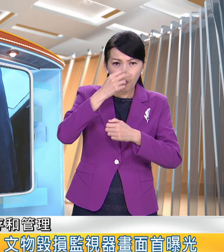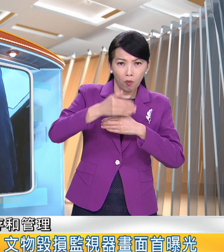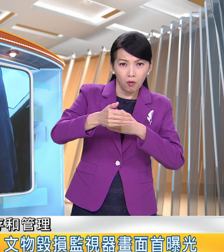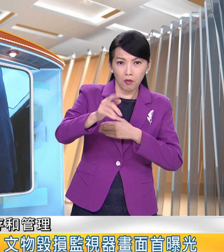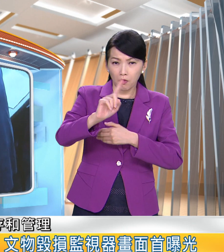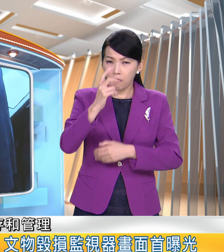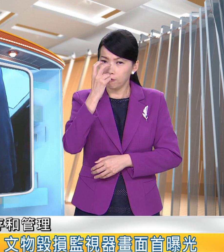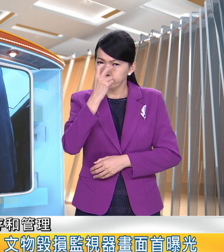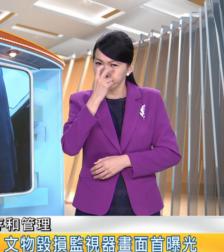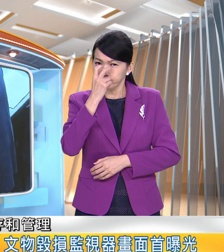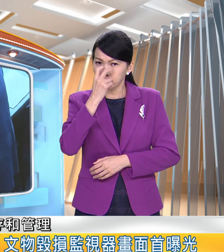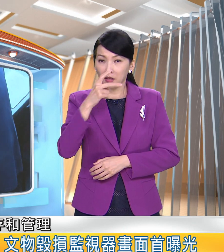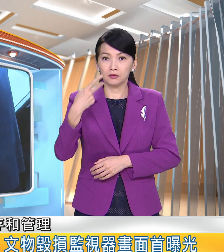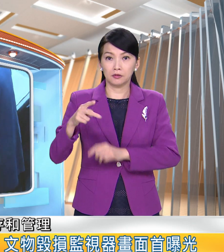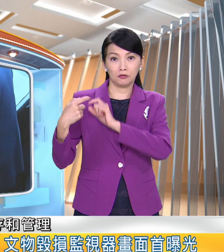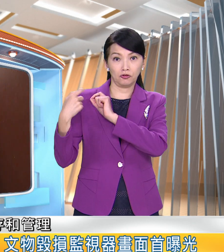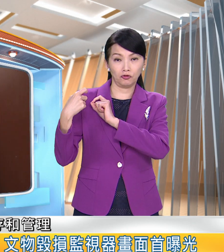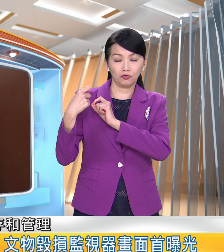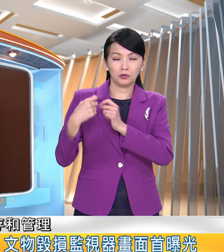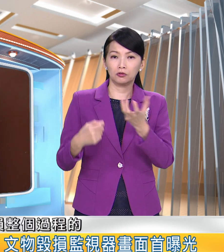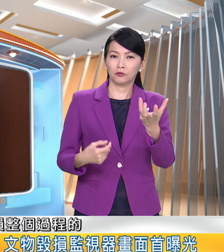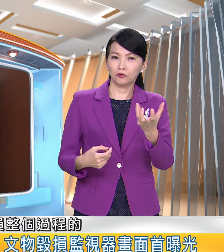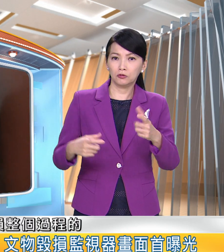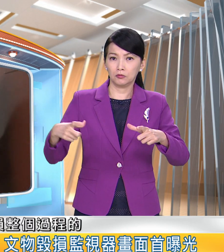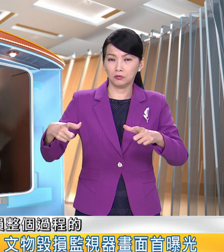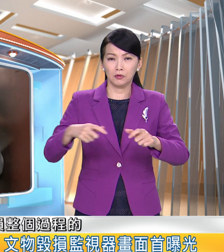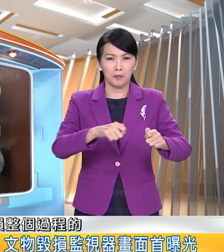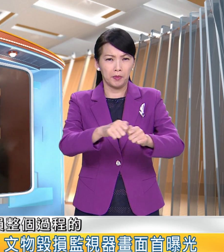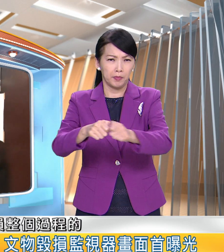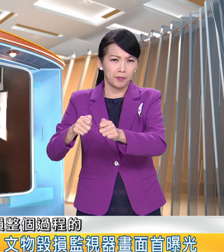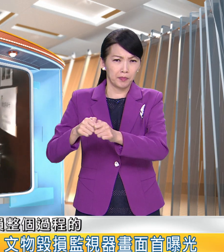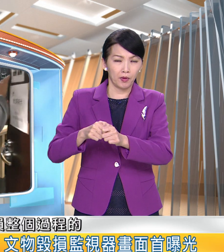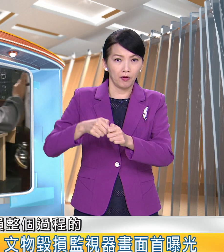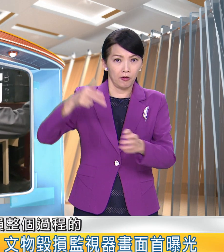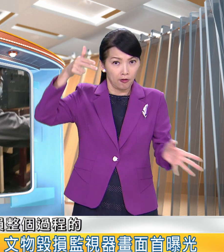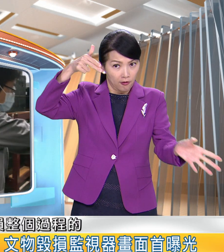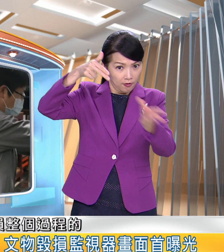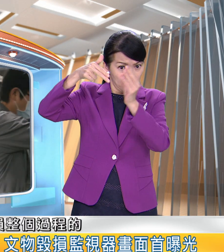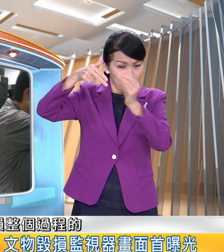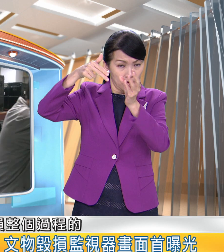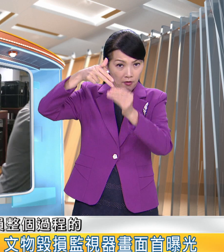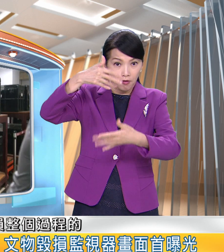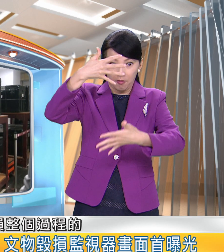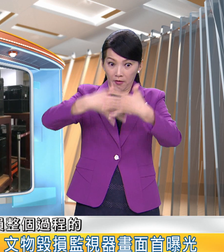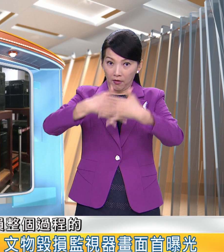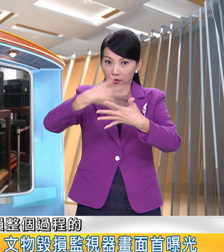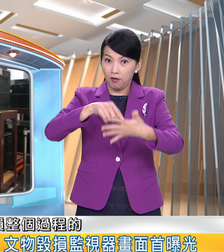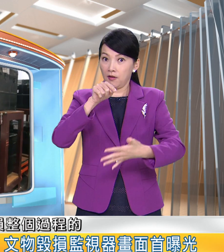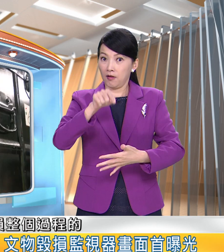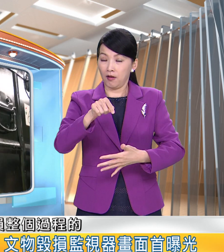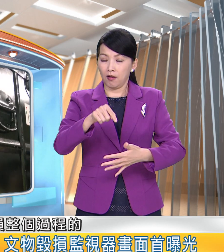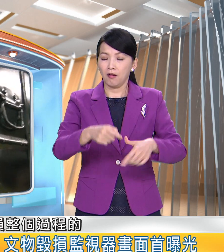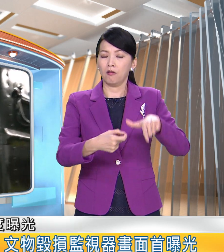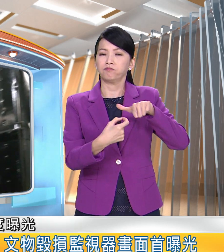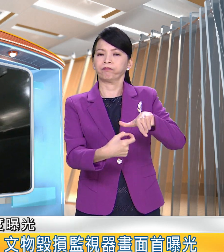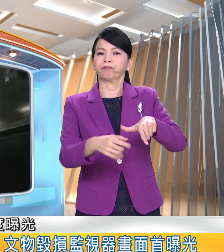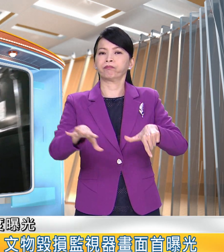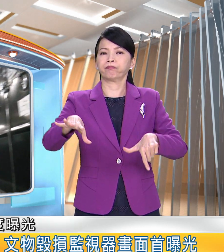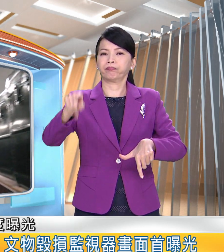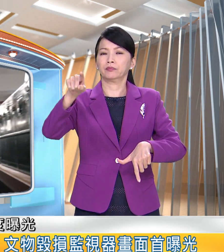保存和管理。而当时瓷器毁损整个过程的监视器画面首